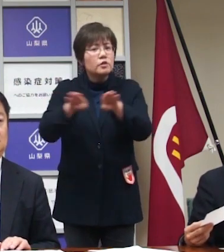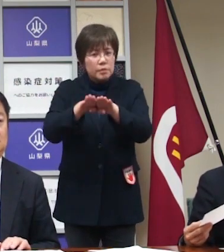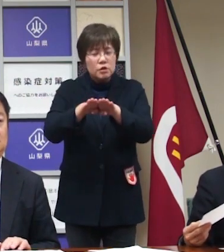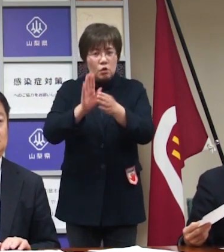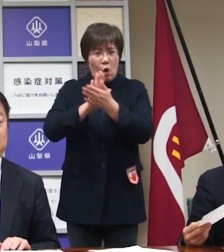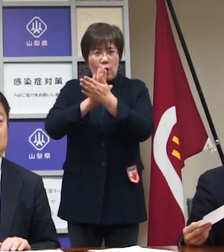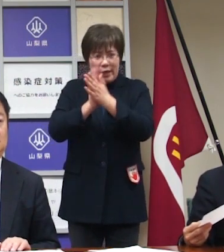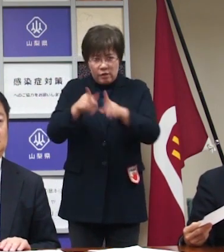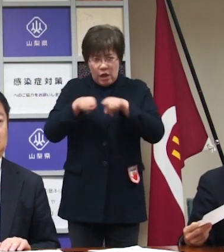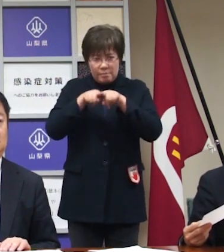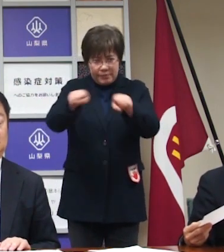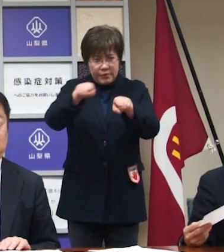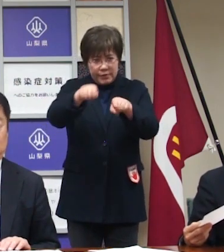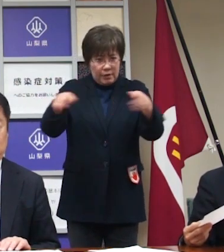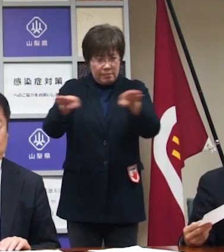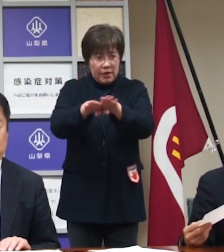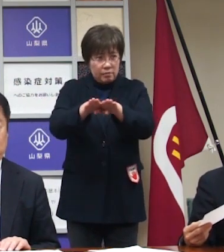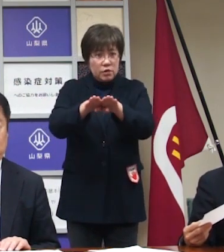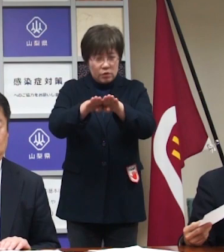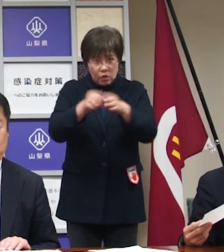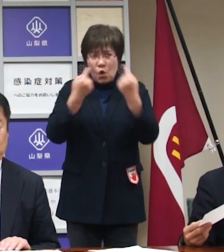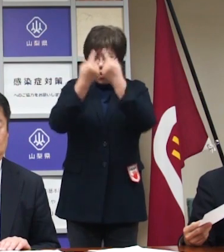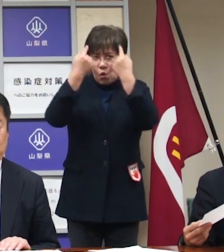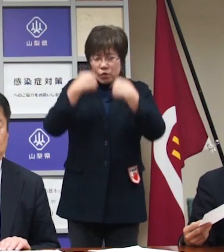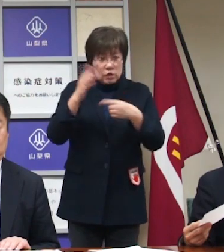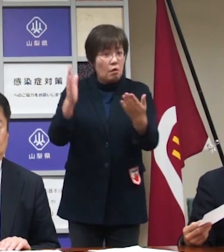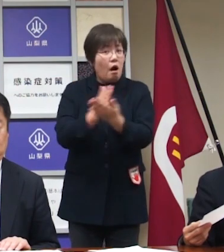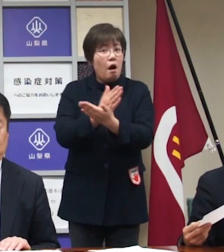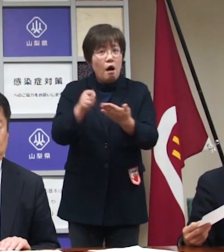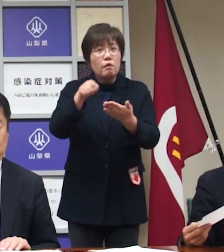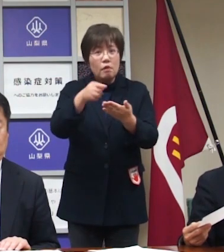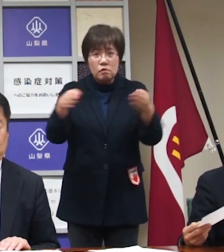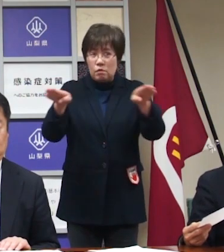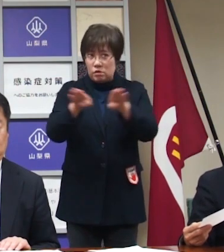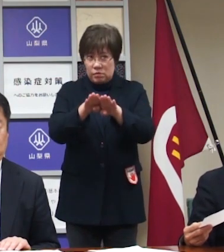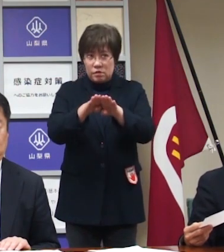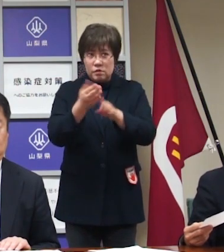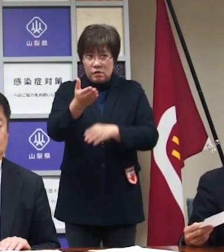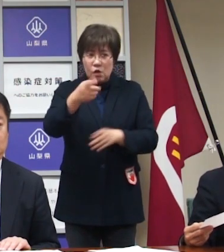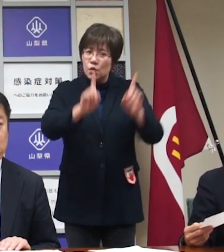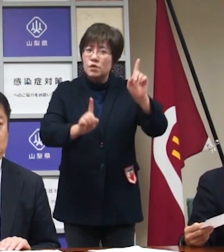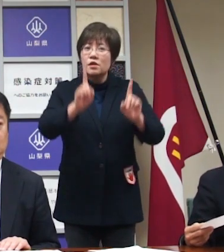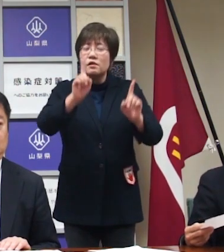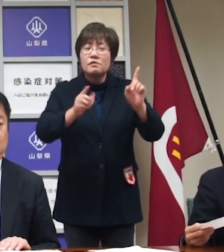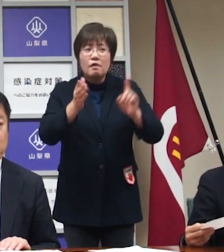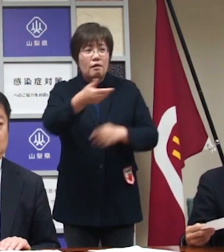その独自にここは休止をされているのかというと、どちらになるんでしょうか。